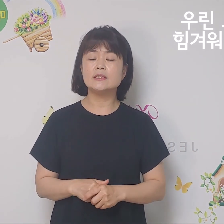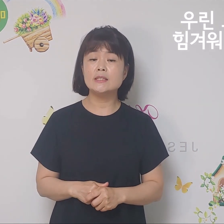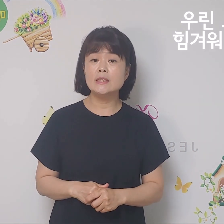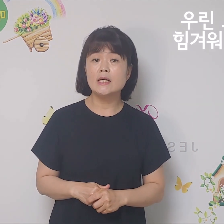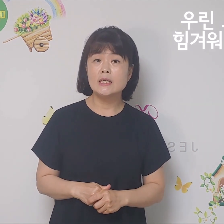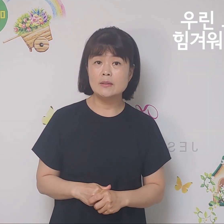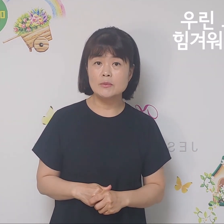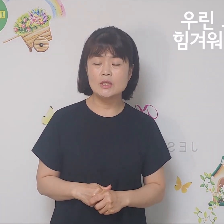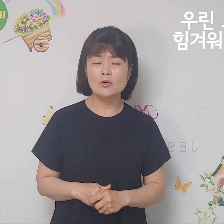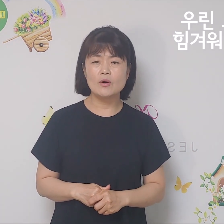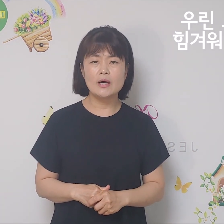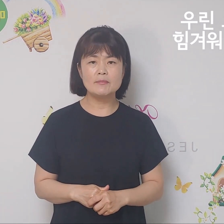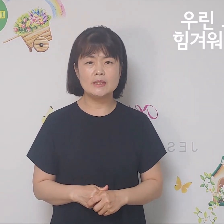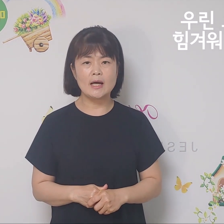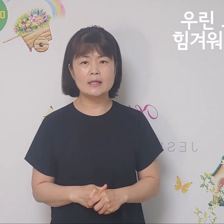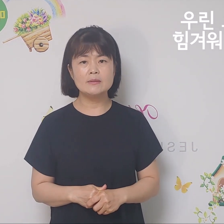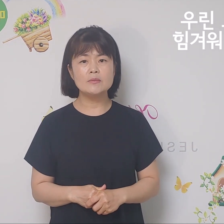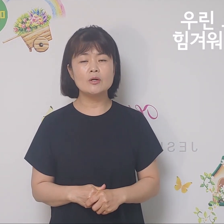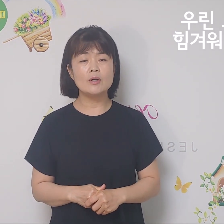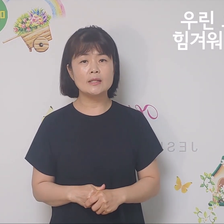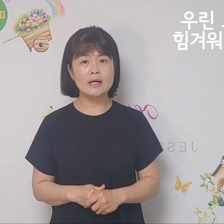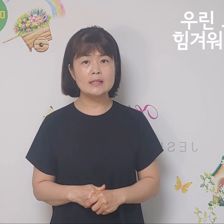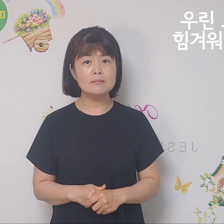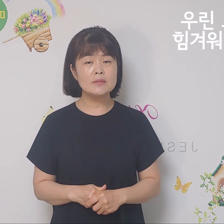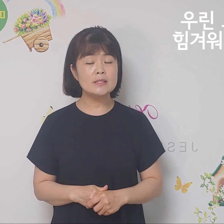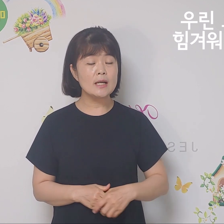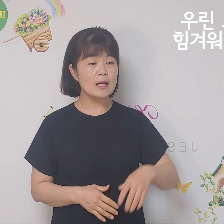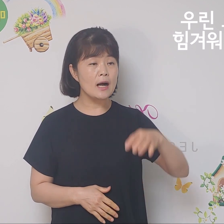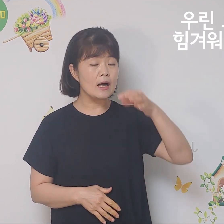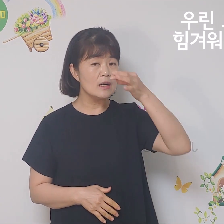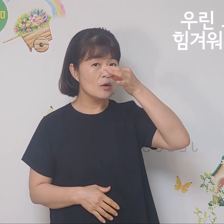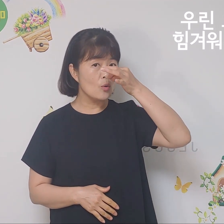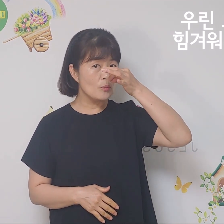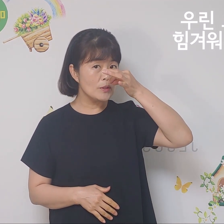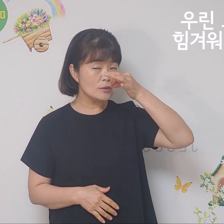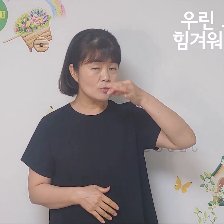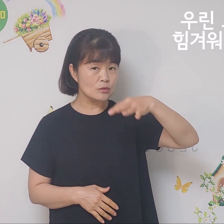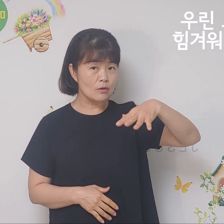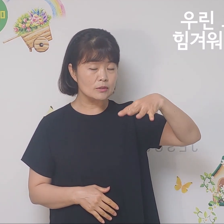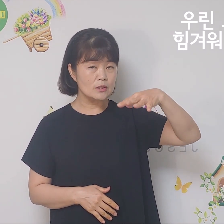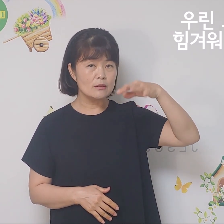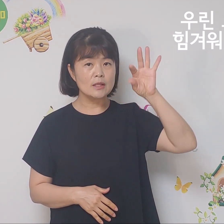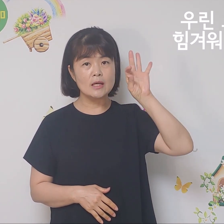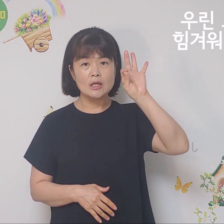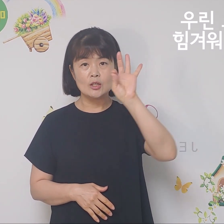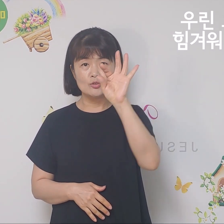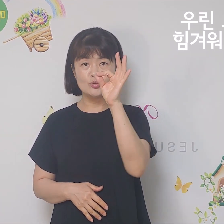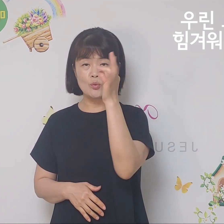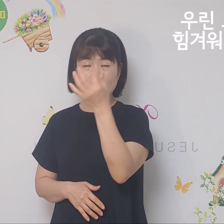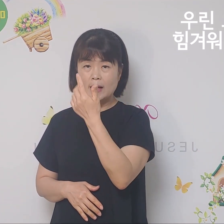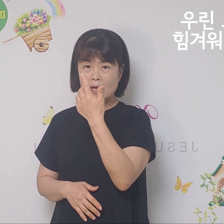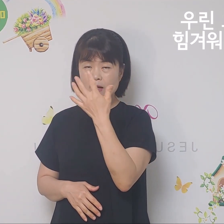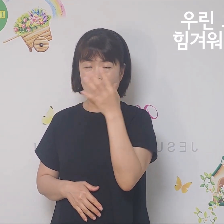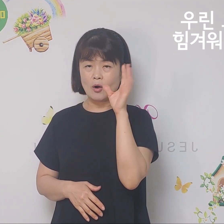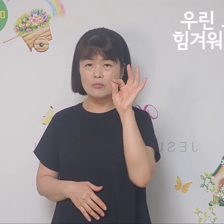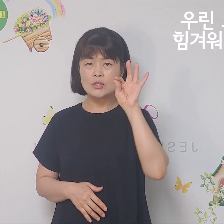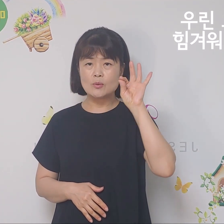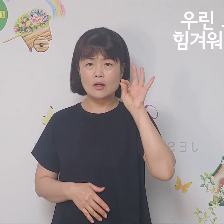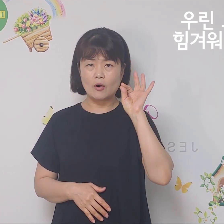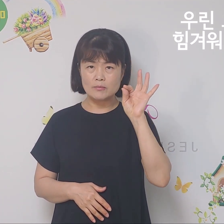오늘을 힘겨워합니다. 힘겨워하다, 힘들다가 코피를 쏟는 거거든요. 이렇게 두 손가락, 엄지와